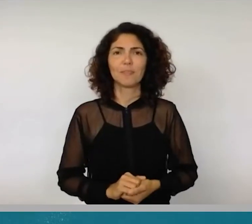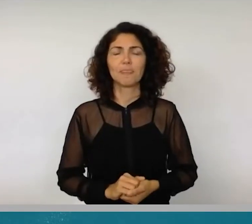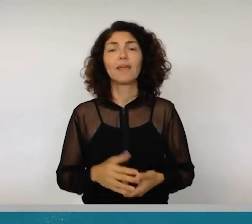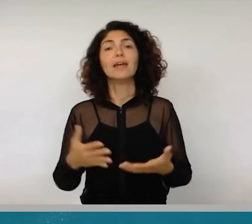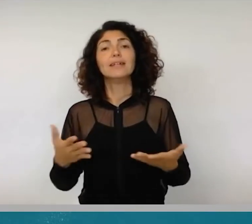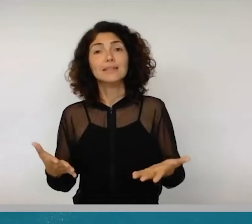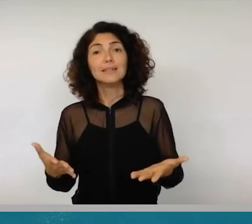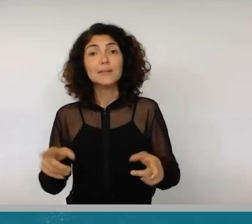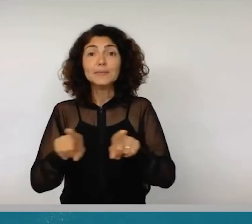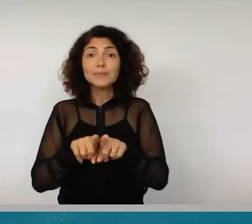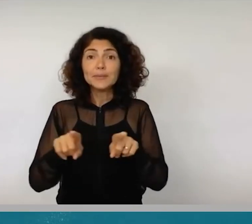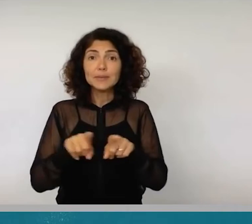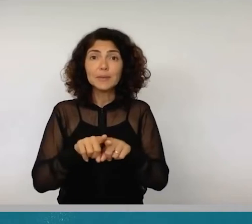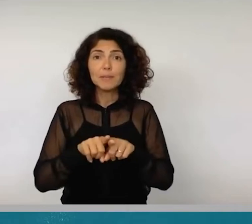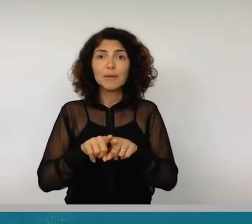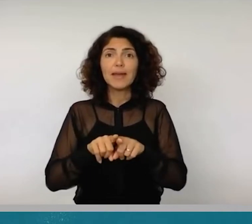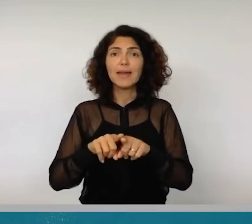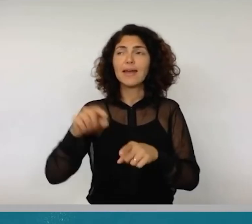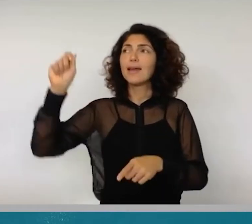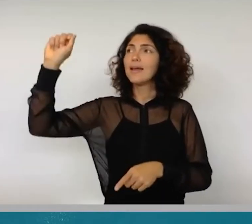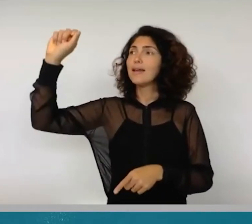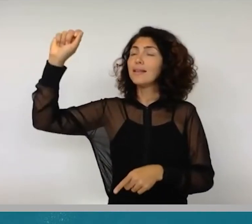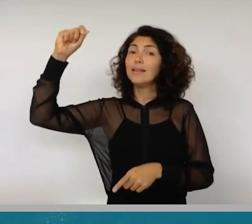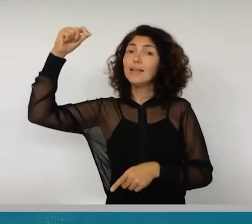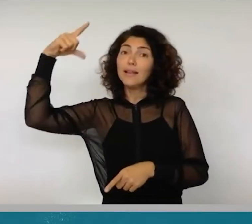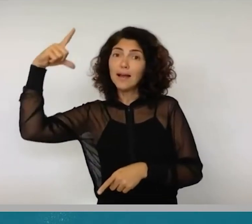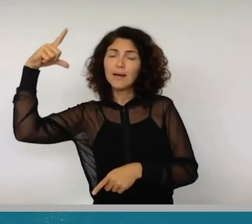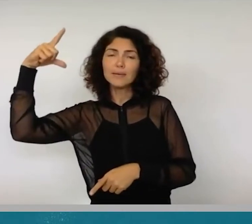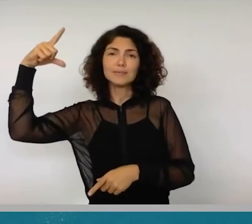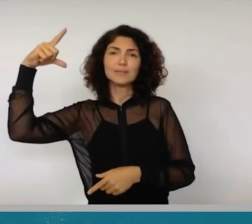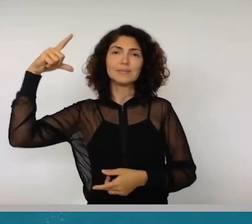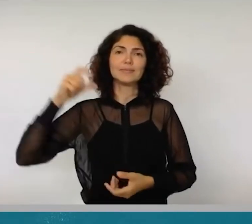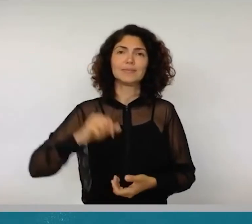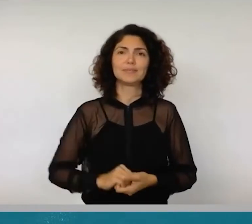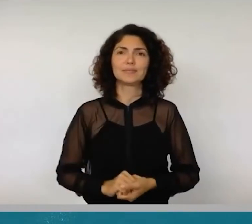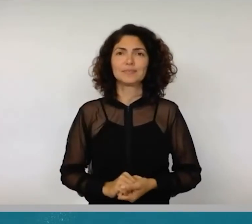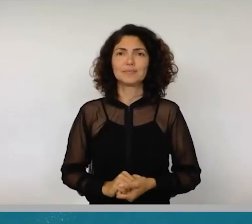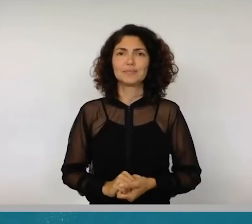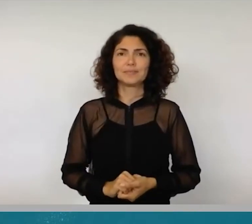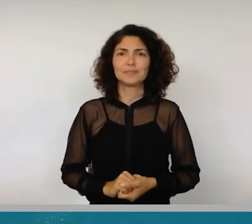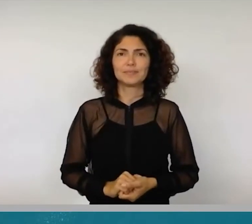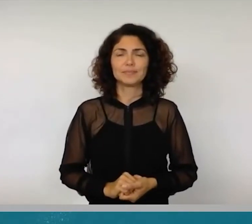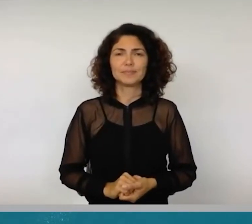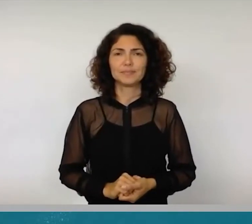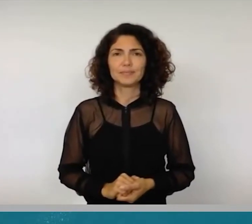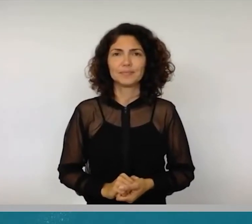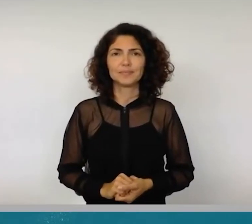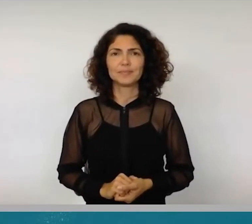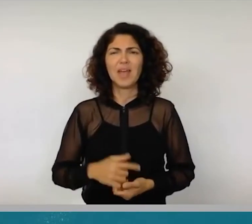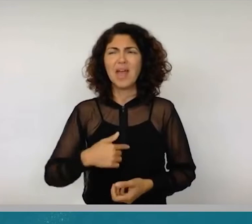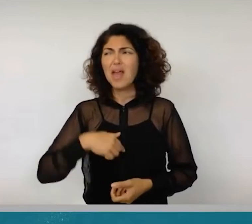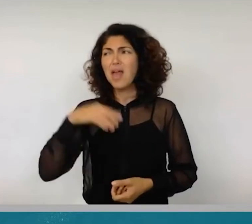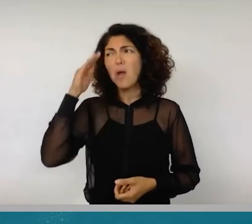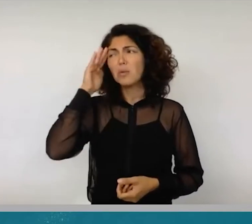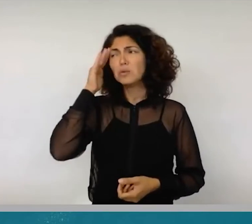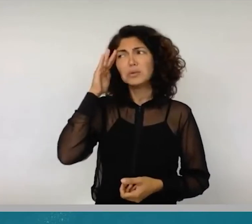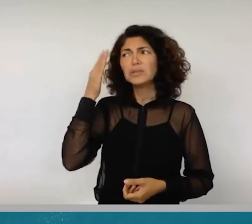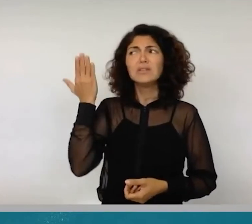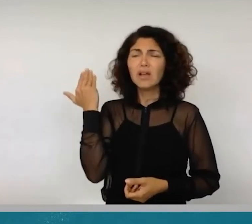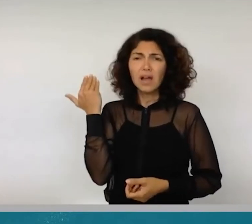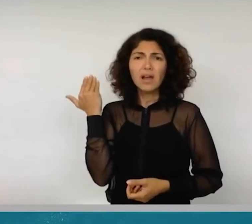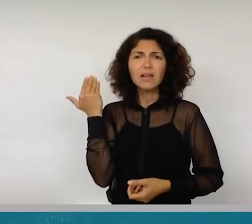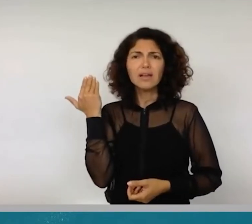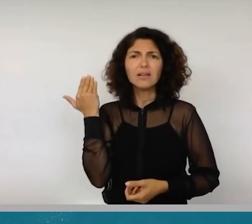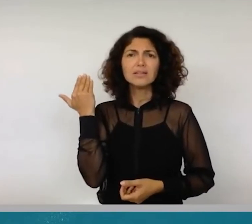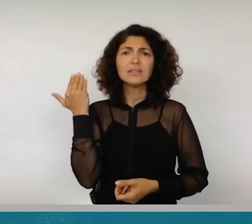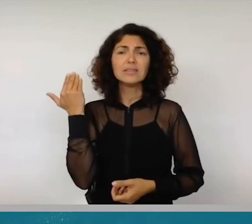sabe? Nunca tenho entendido, porque às vezes tem algumas expressões que são expressões próprias de